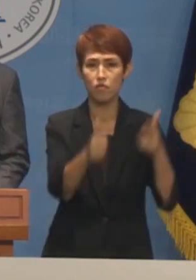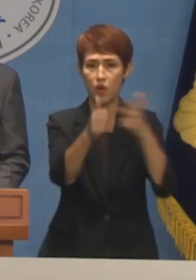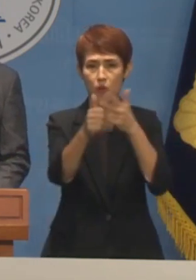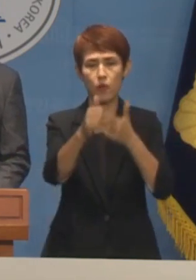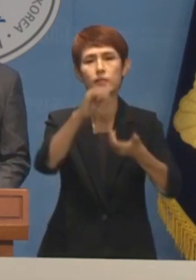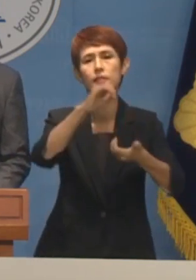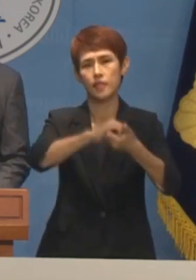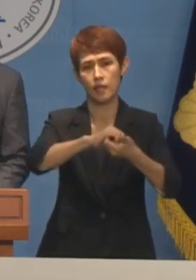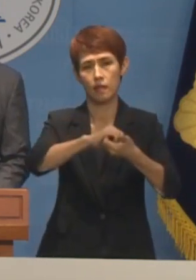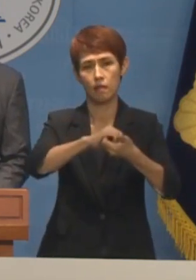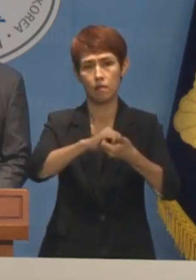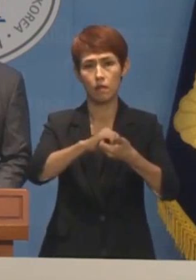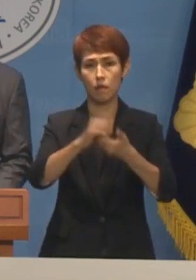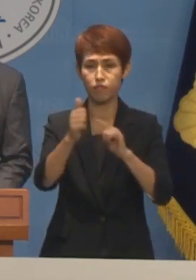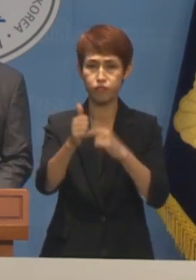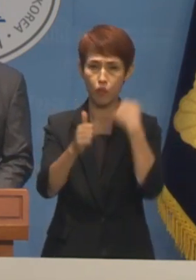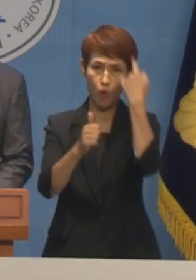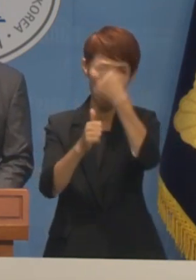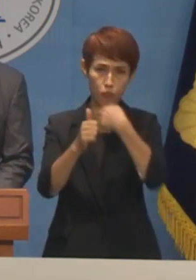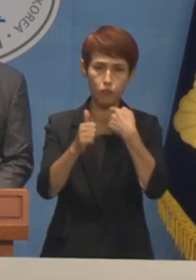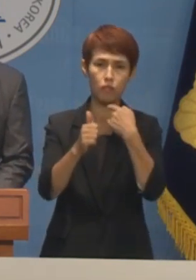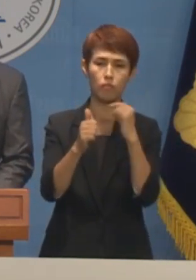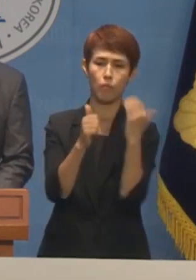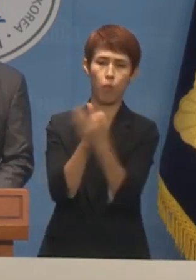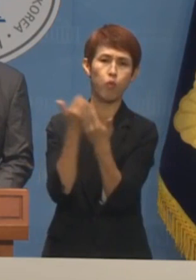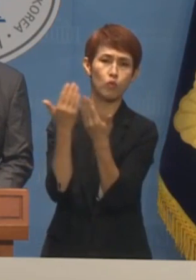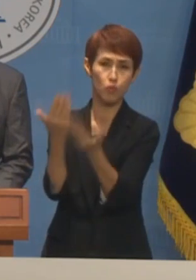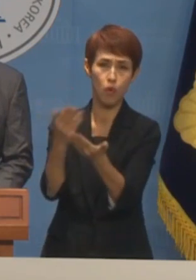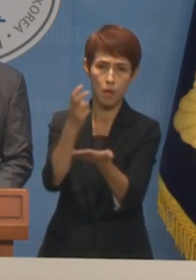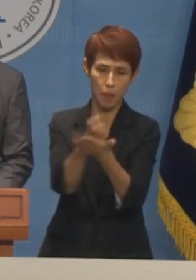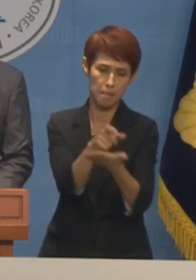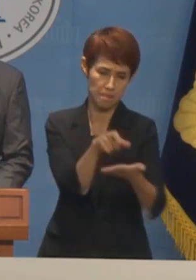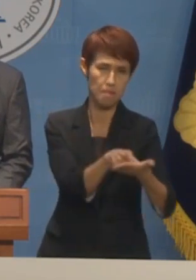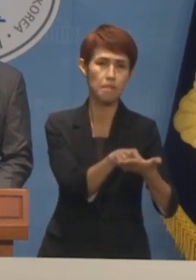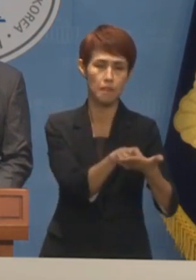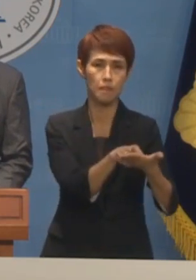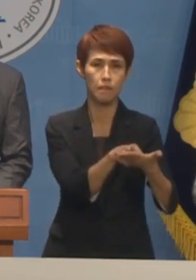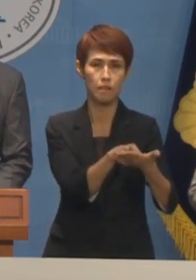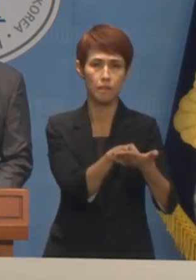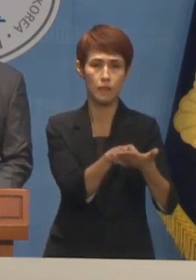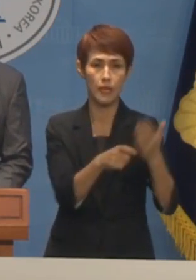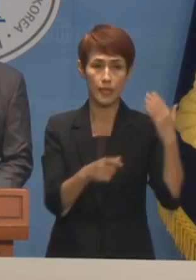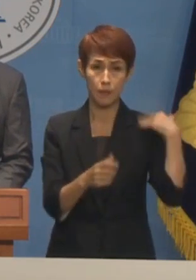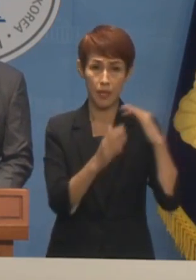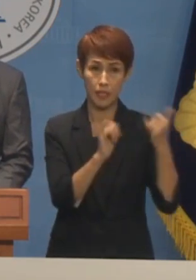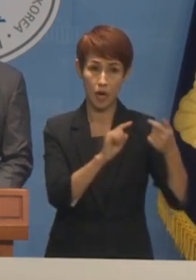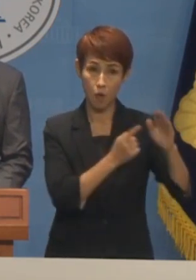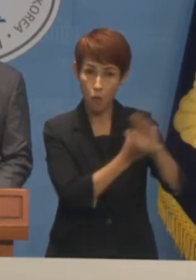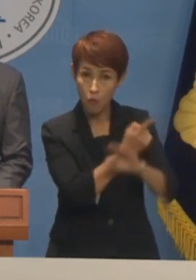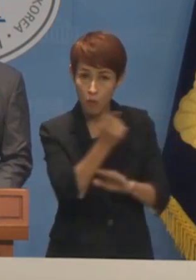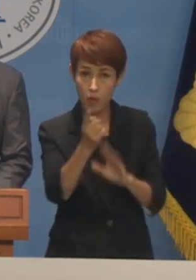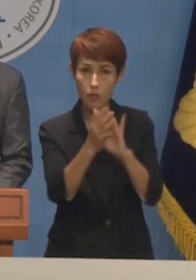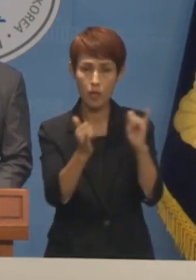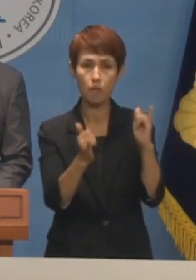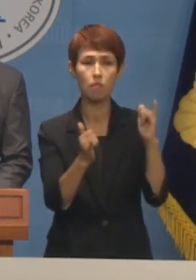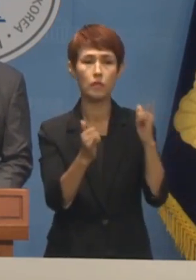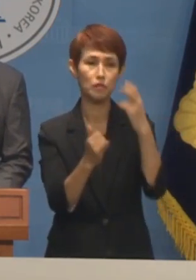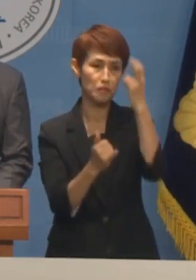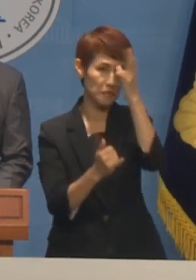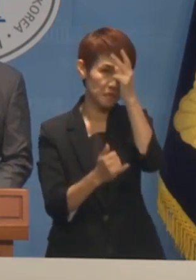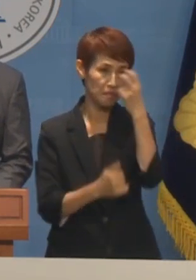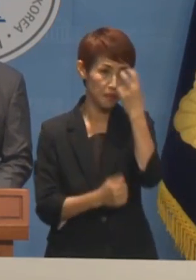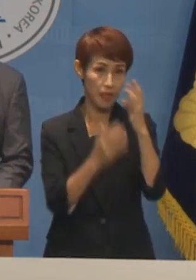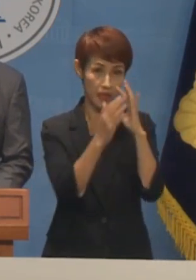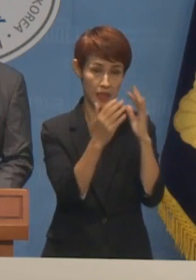같이 사건 관계인 초상권 보호 조치의 법적 근거를 세우고 공보 담당자가 아닌 수사 담당자의